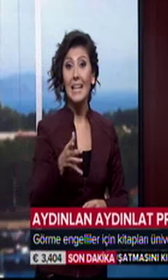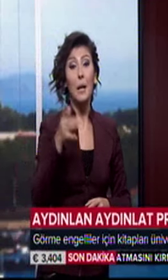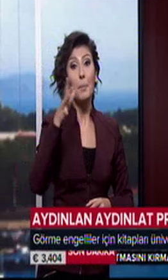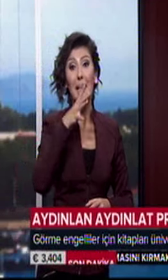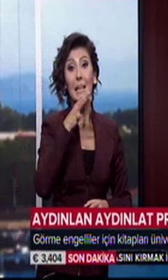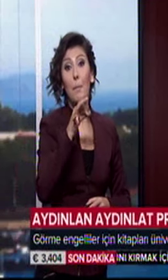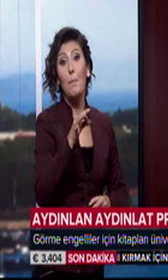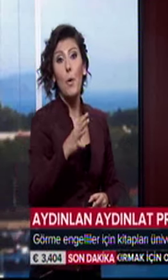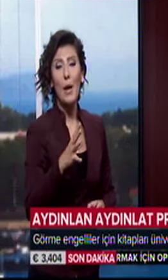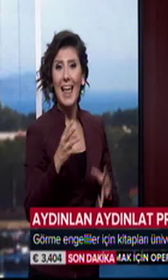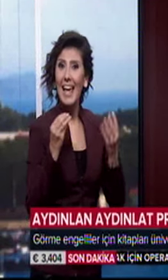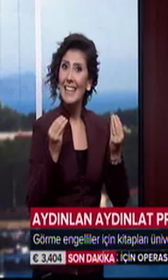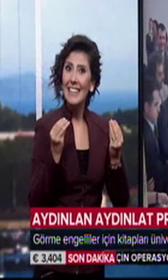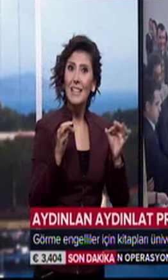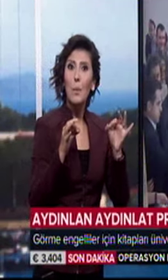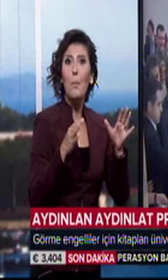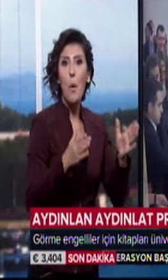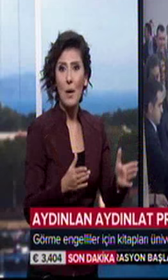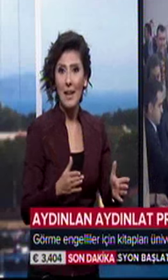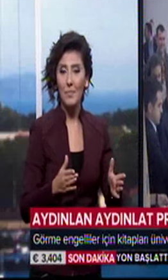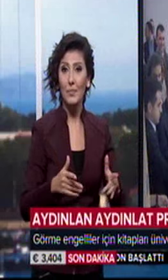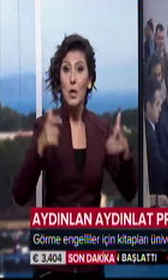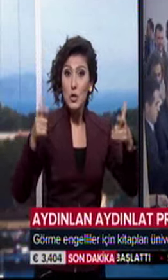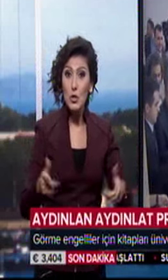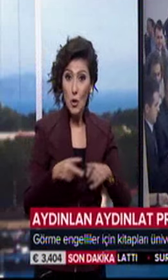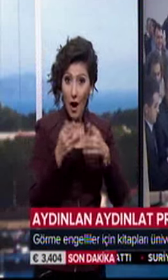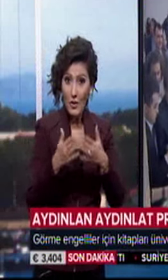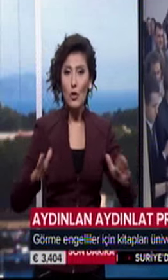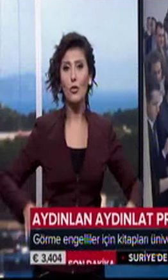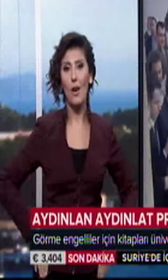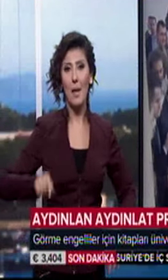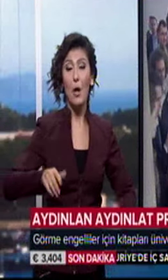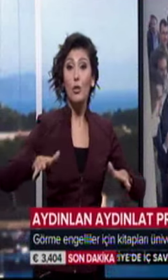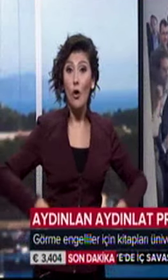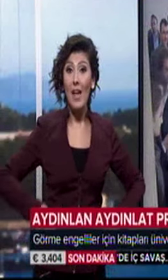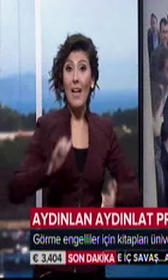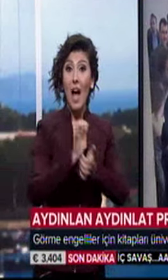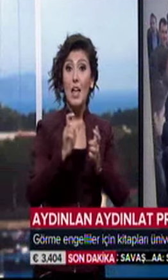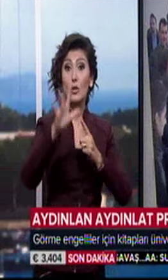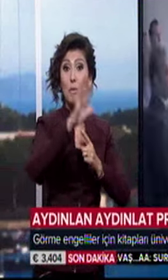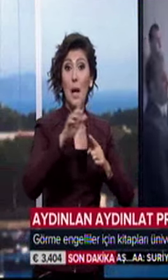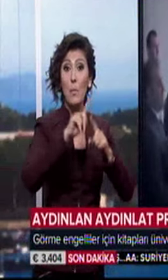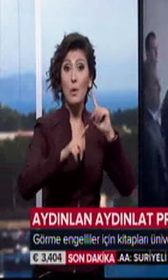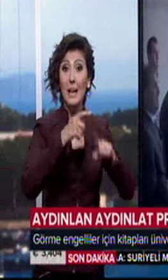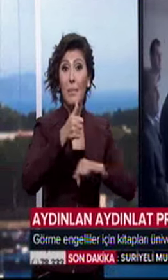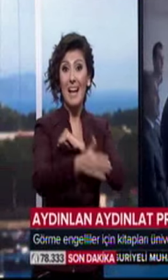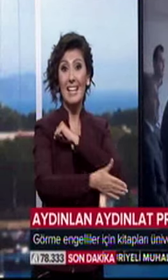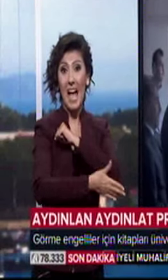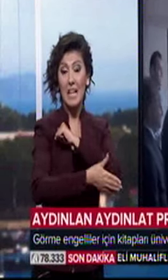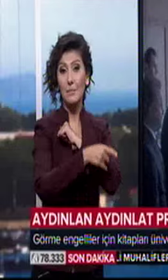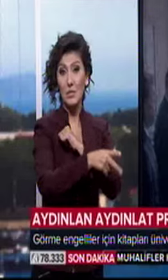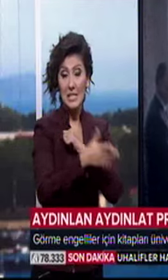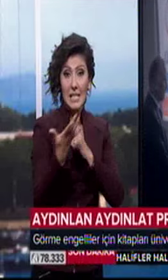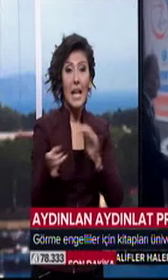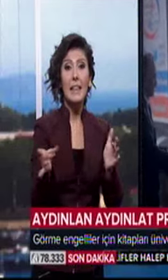bir şey. İyilik böyle bir şey. Stüdyonun açılışı törenle yapıldı. Törene Aile ve Sosyal Politikalar Bakan Yardımcısı Mehmet Ersoy